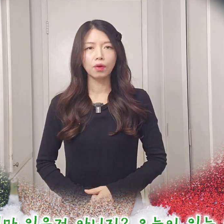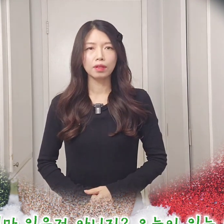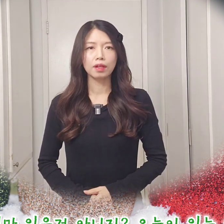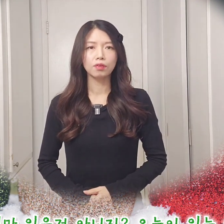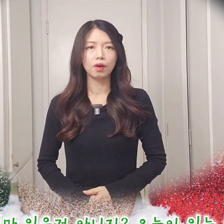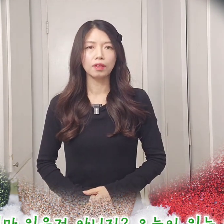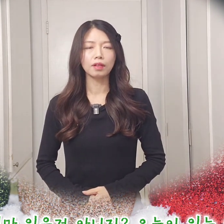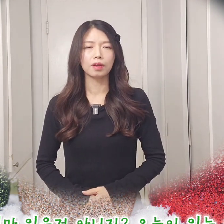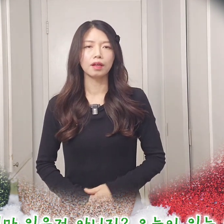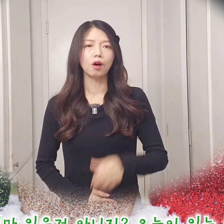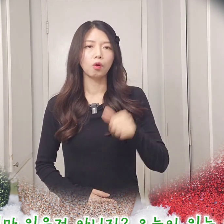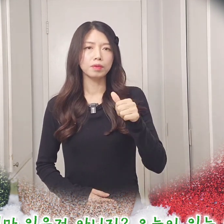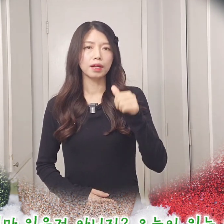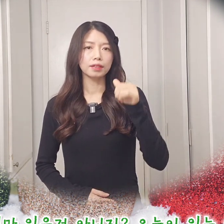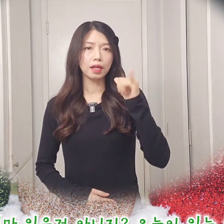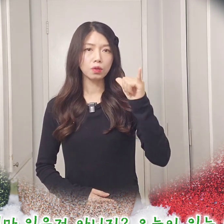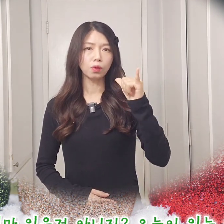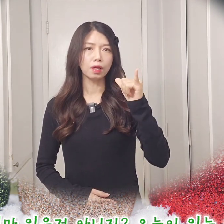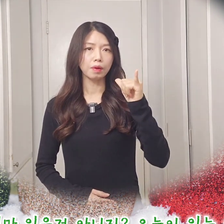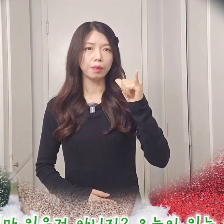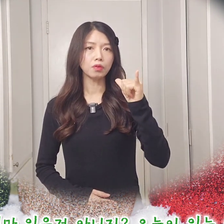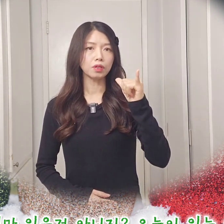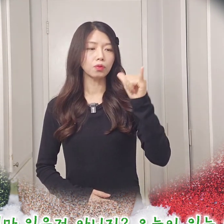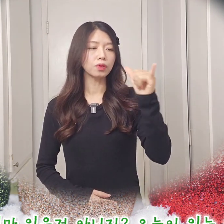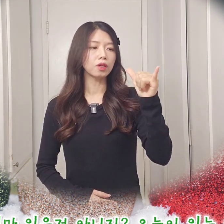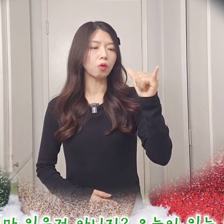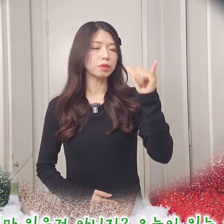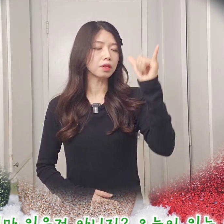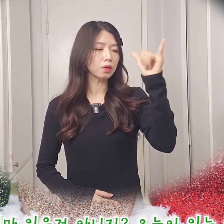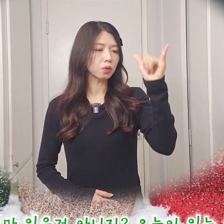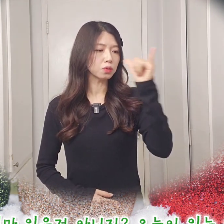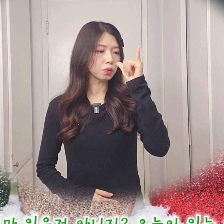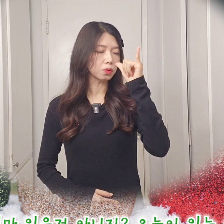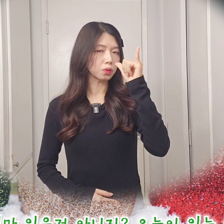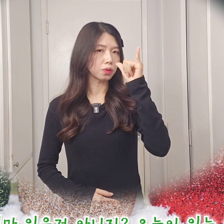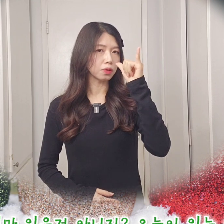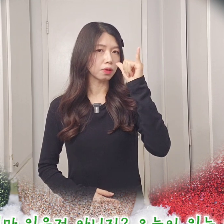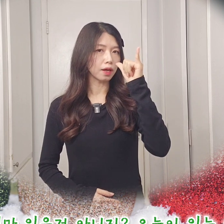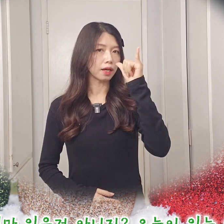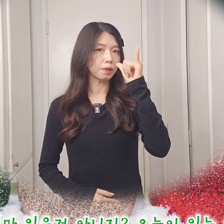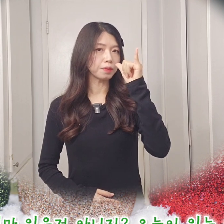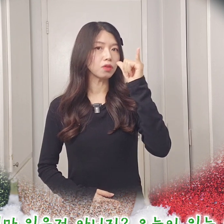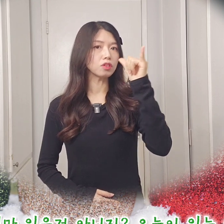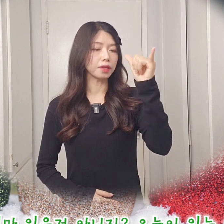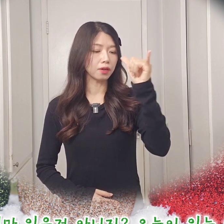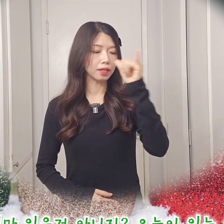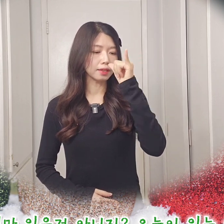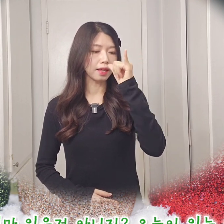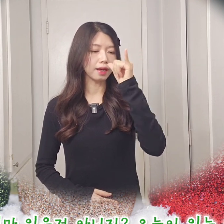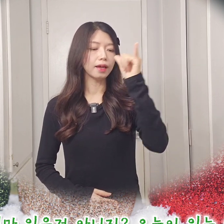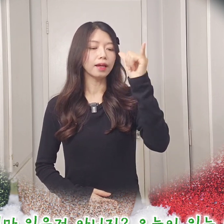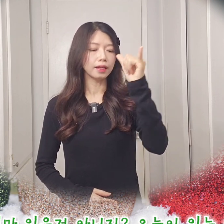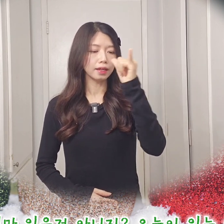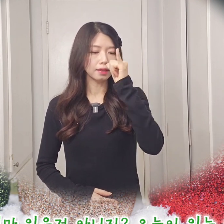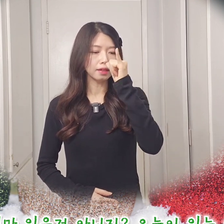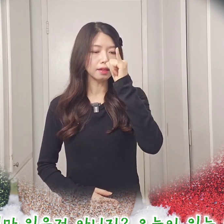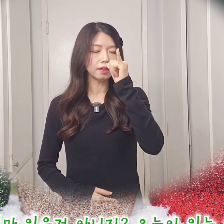뜻의 수어는 엄지랑 새끼손가락만 펴주시고 이 엄지를 코 쪽으로 이렇게 가깝게 해주시면 돼요. 있다. 있는